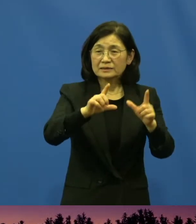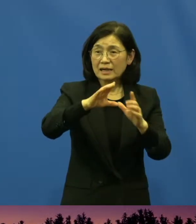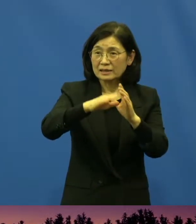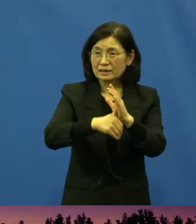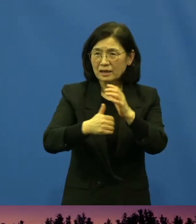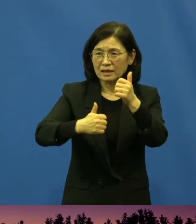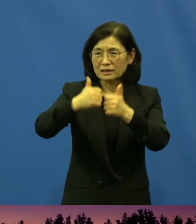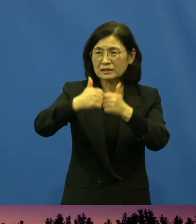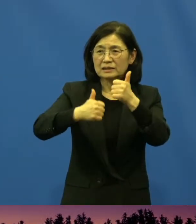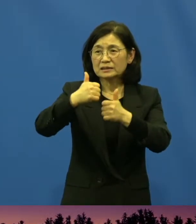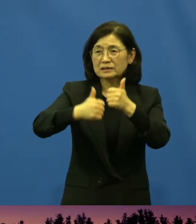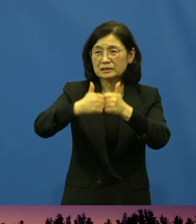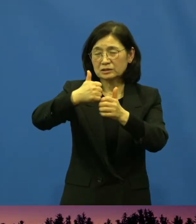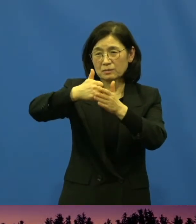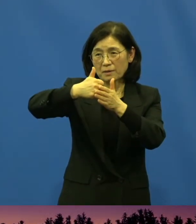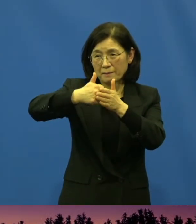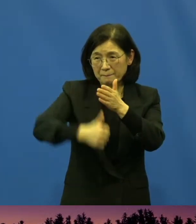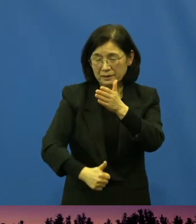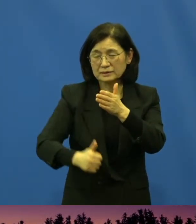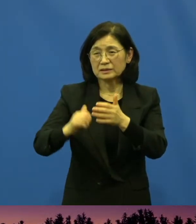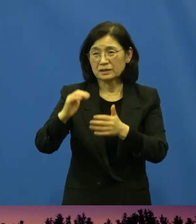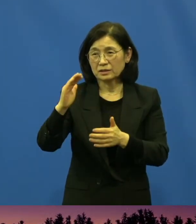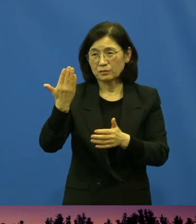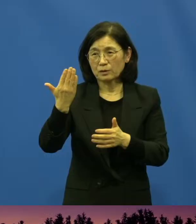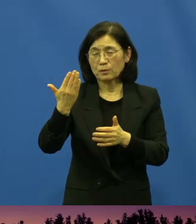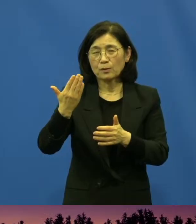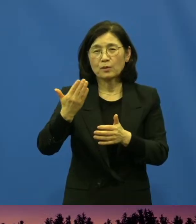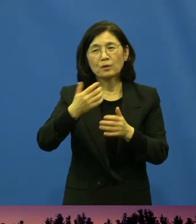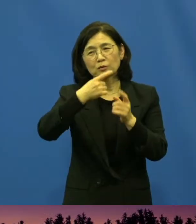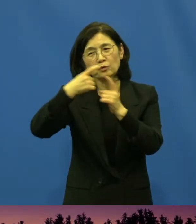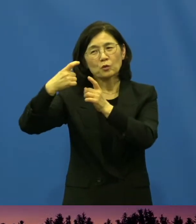여러분, 자라보세요. 시험거리가 안 돼요.